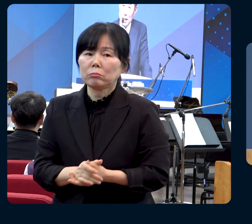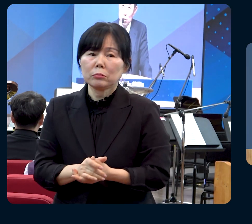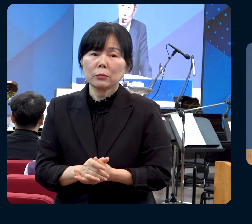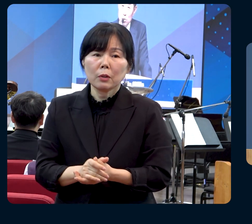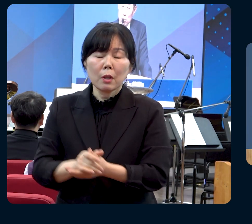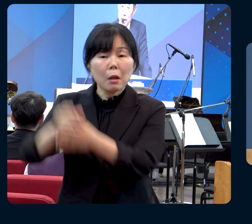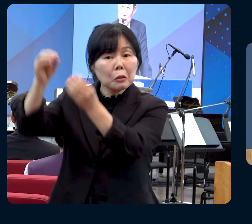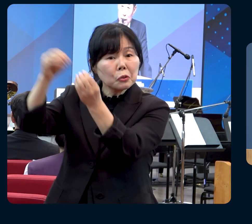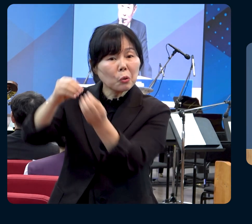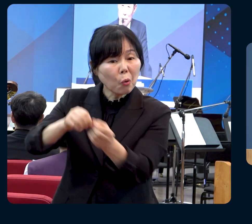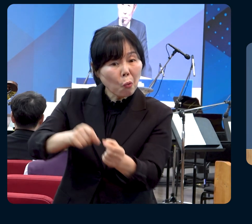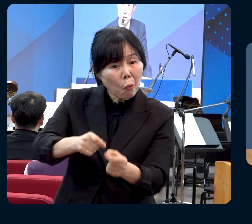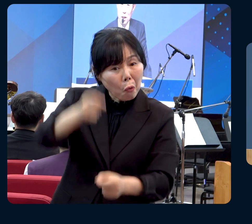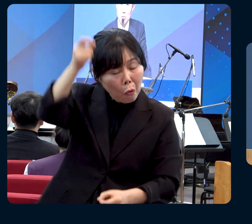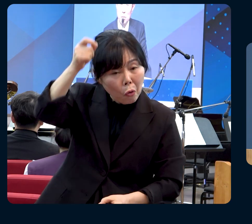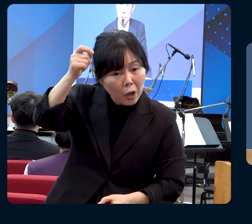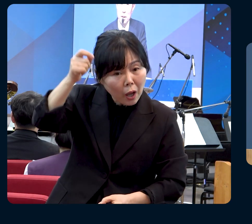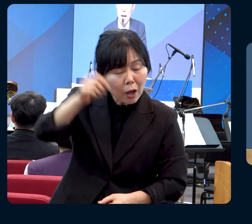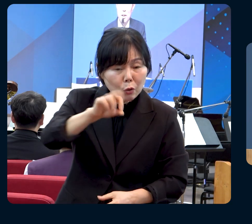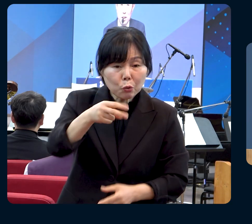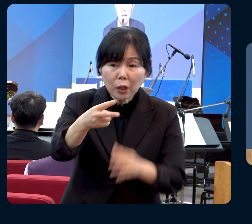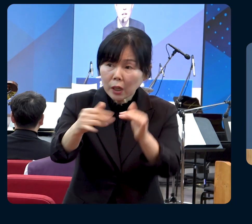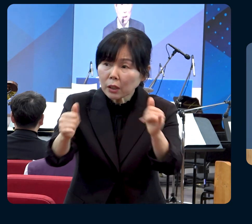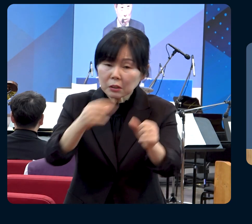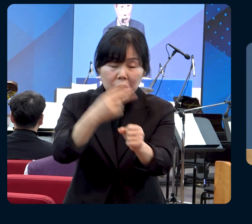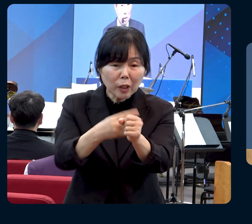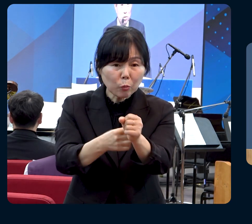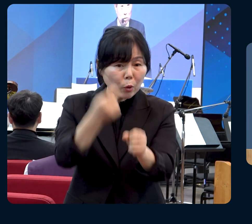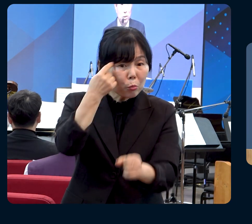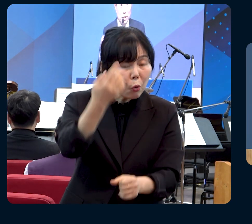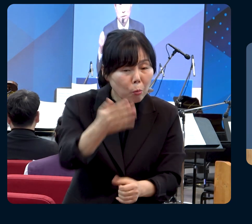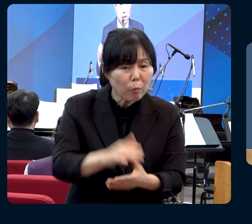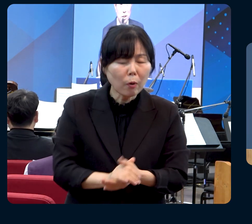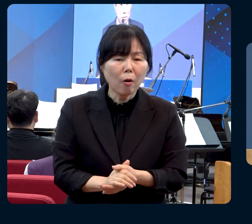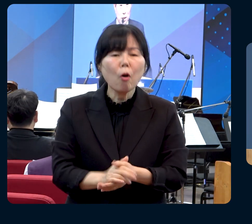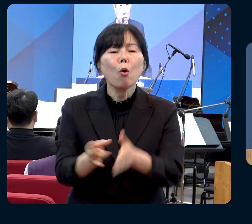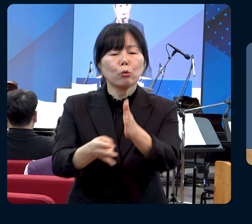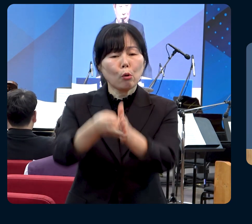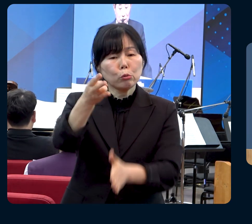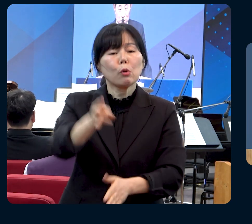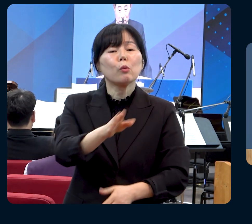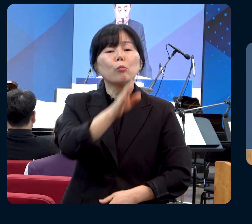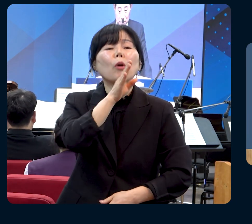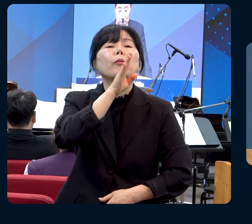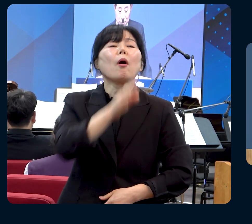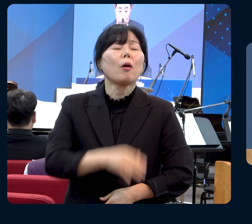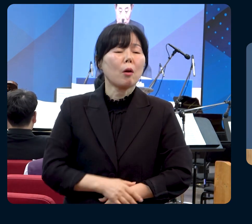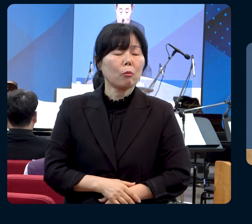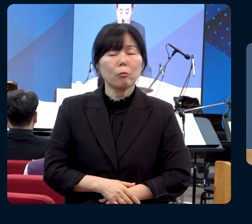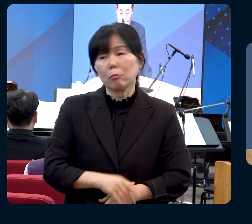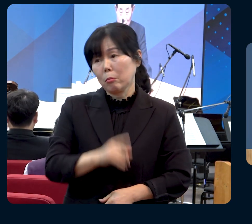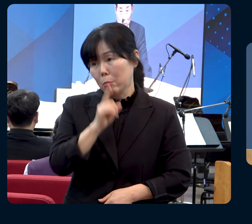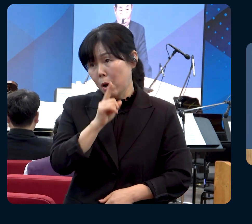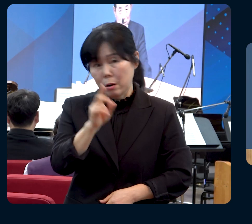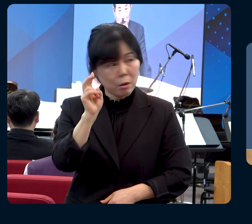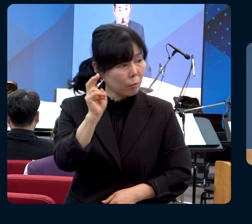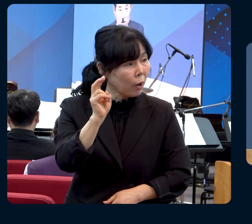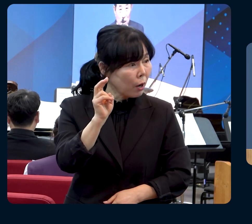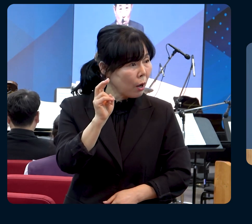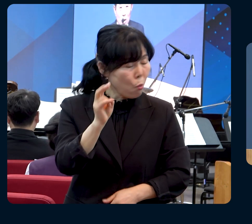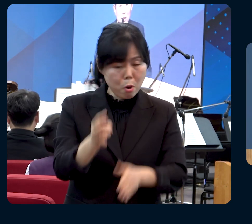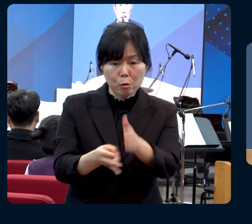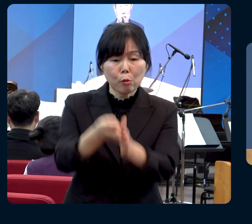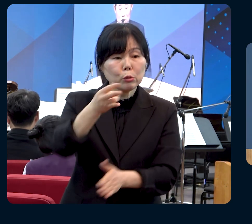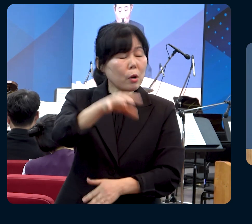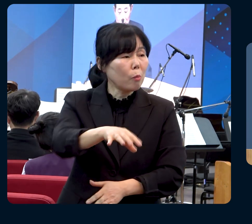정통성을 가지고 있는 유대의 랍비들에게 물어보면 당연히 예루살렘 성전에서 드리는 예배라고 얘기하겠죠. 왜냐하면 그게